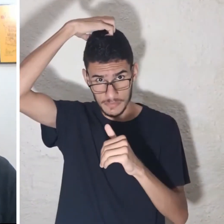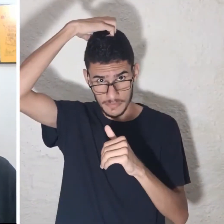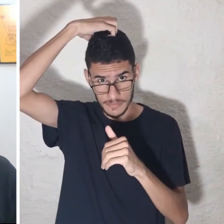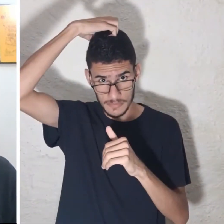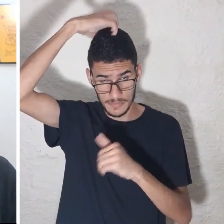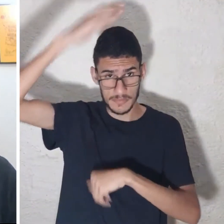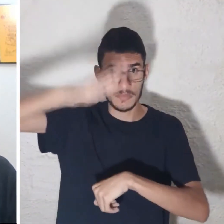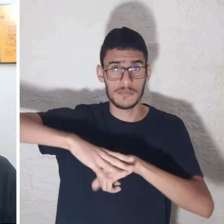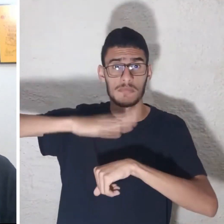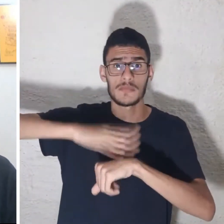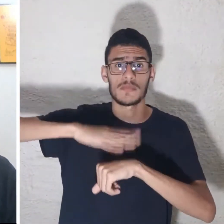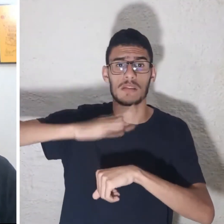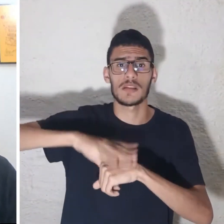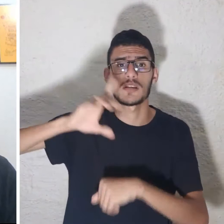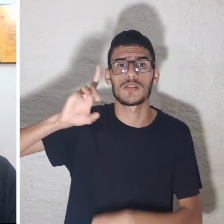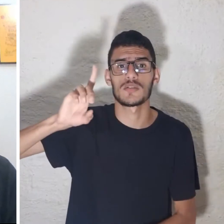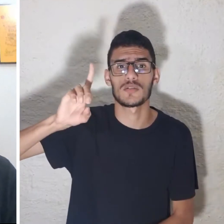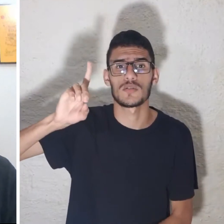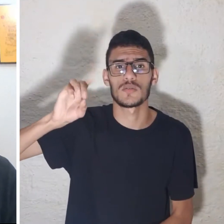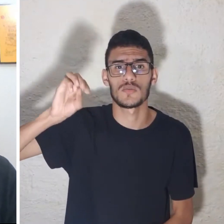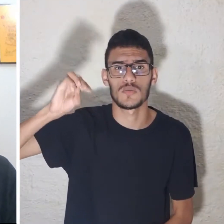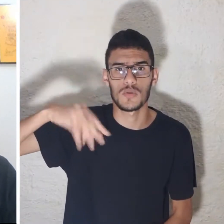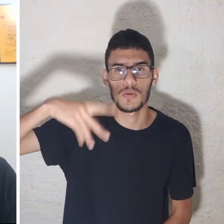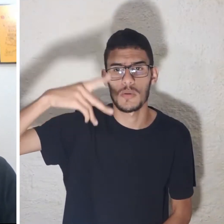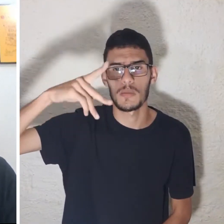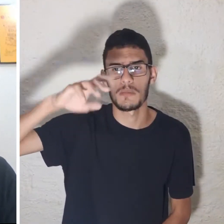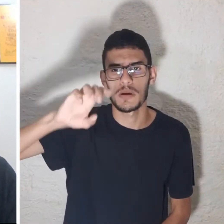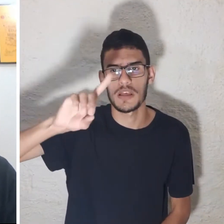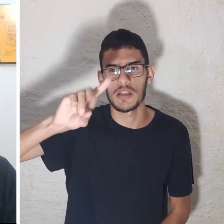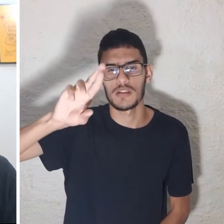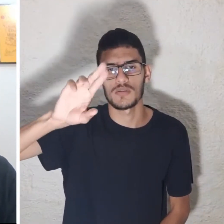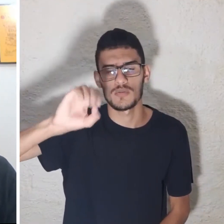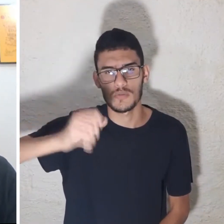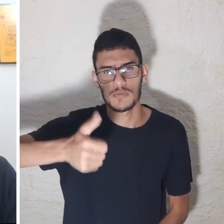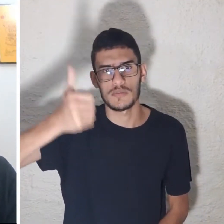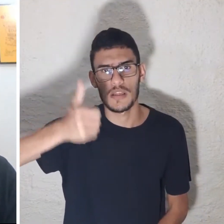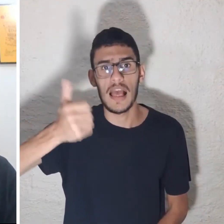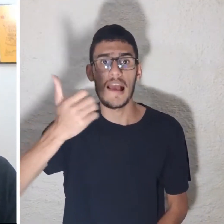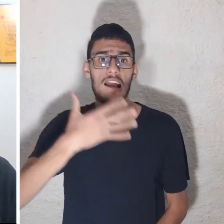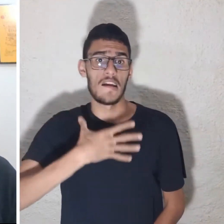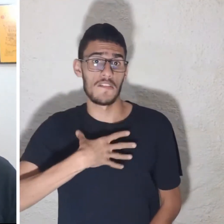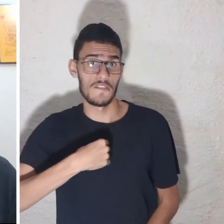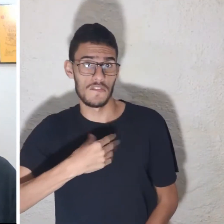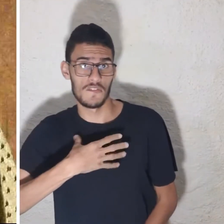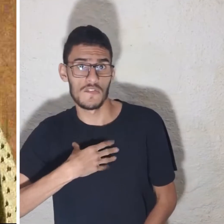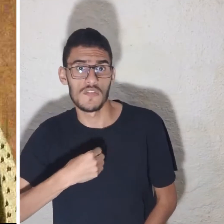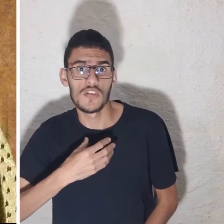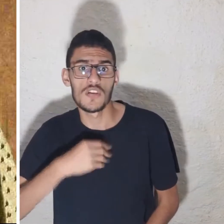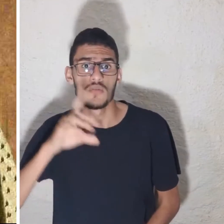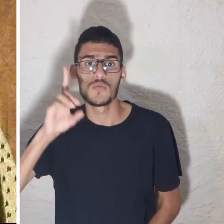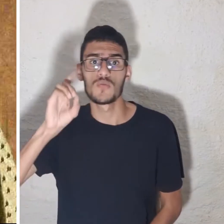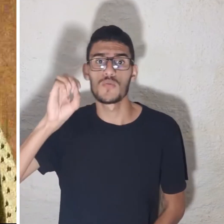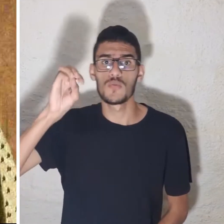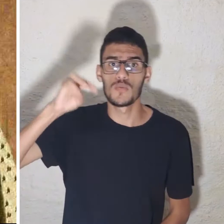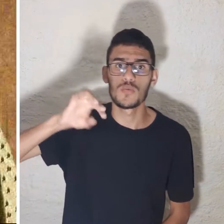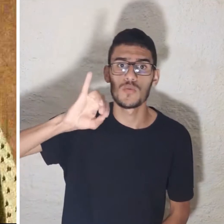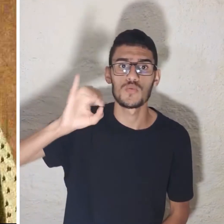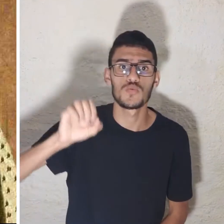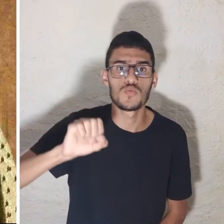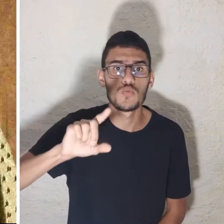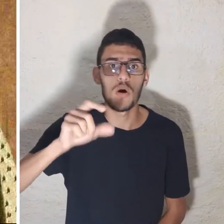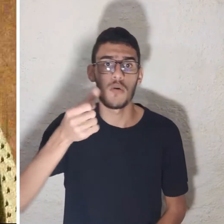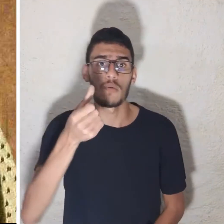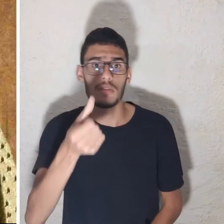reinado, falar aqui sobre o Dom Pedro I. Dom Pedro I era filho do Dom João VI, rei